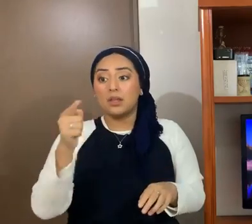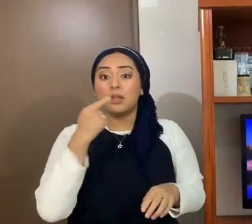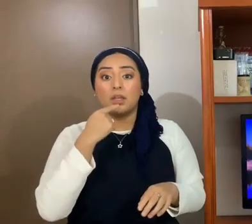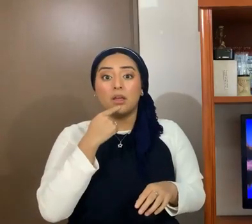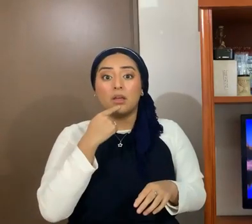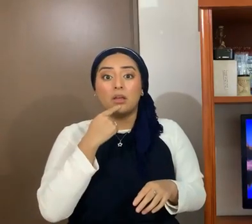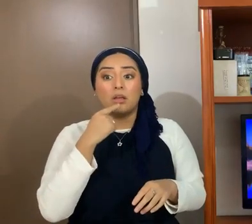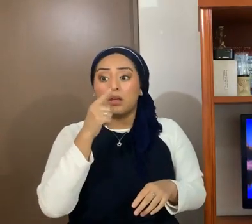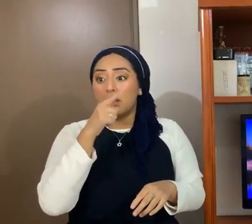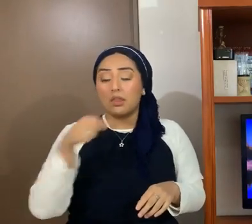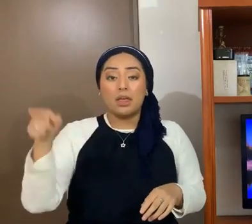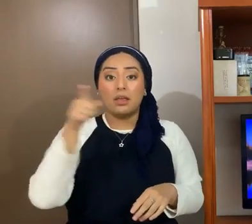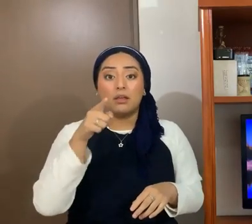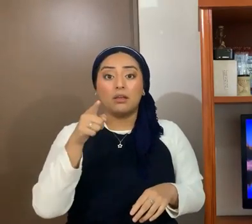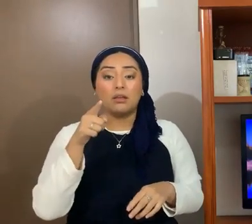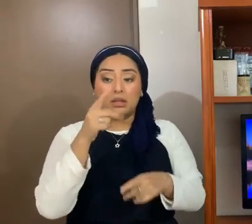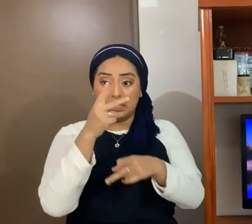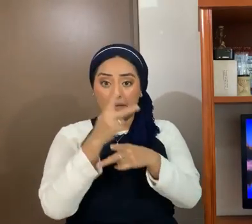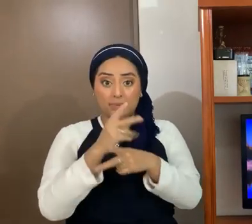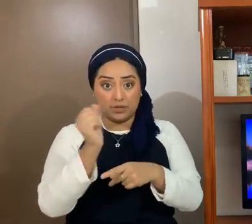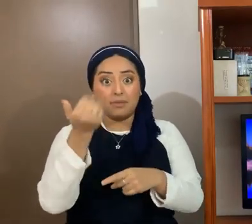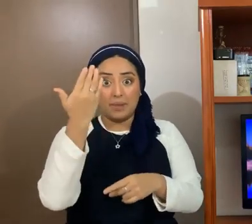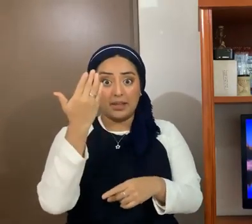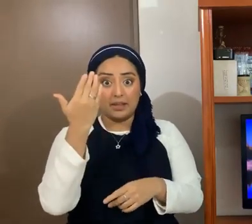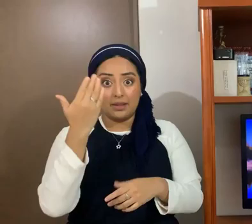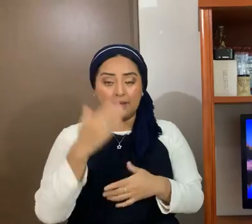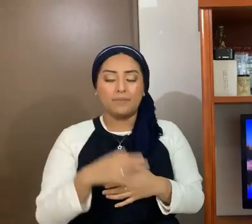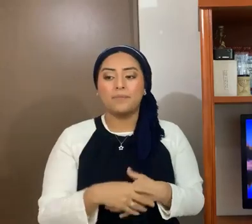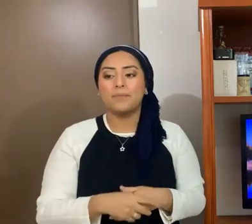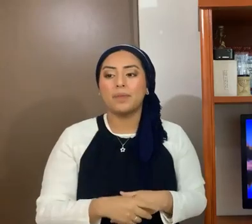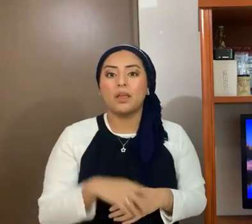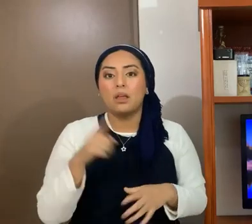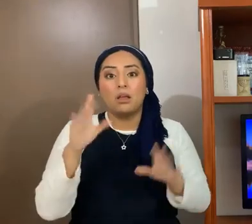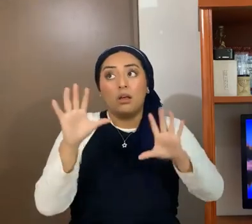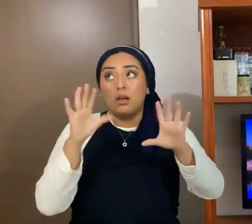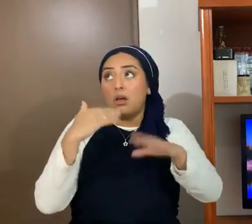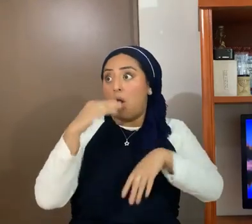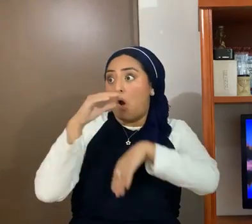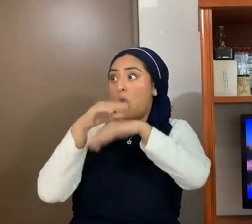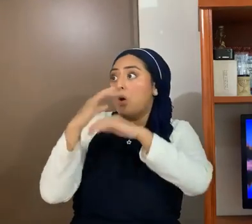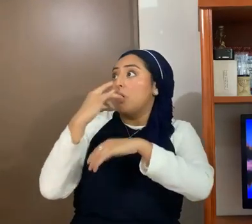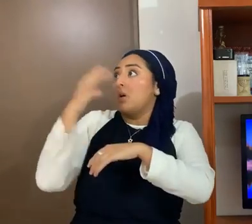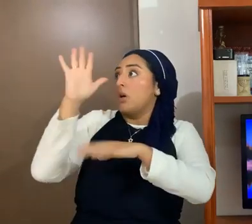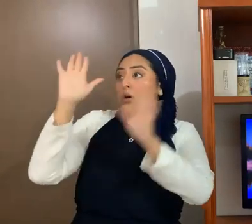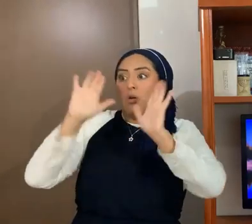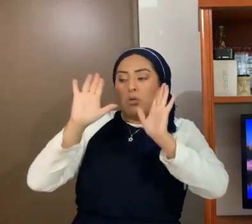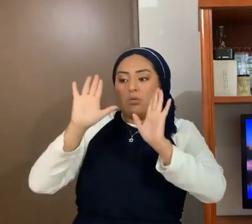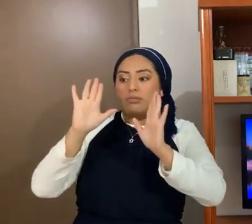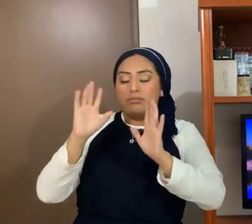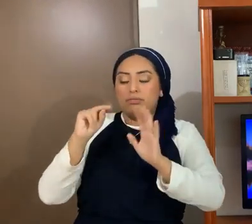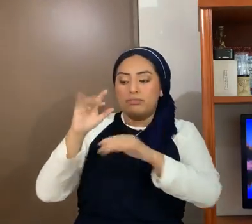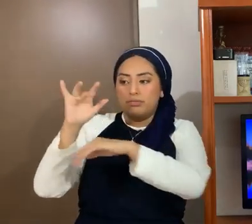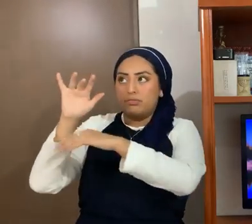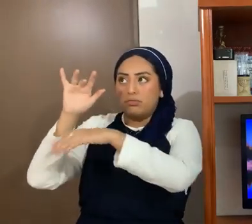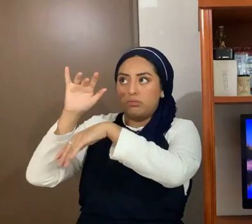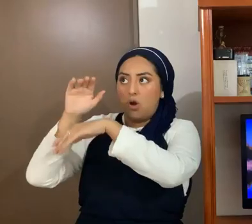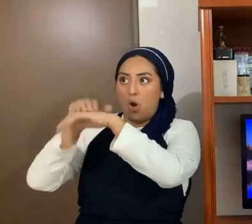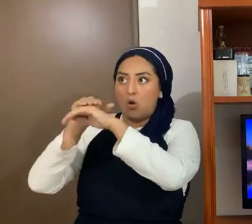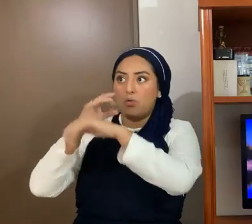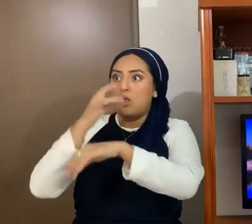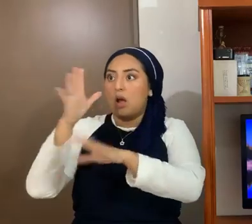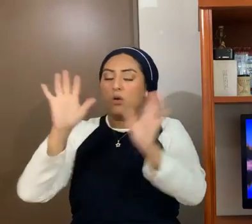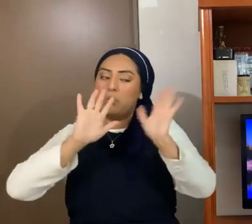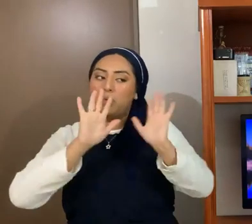no quieren ni encender la luz porque se enciende una chispititita de fuego, dicen ellos, y eso está mal. Eso nosotros no